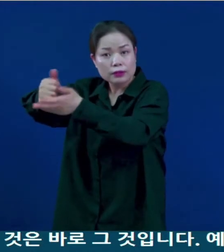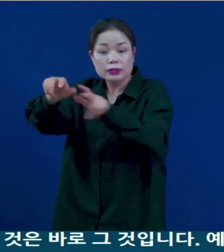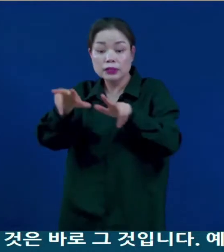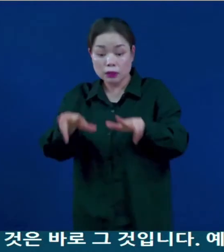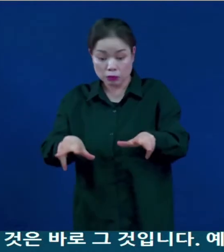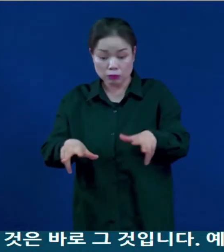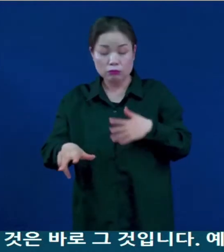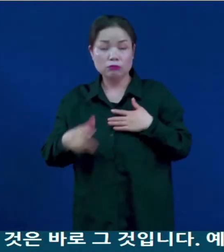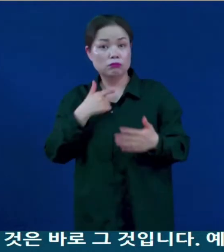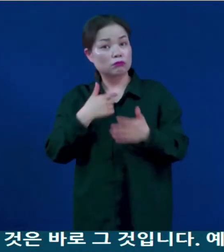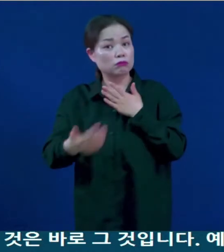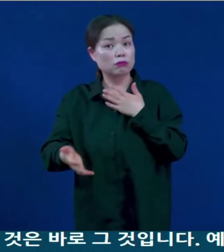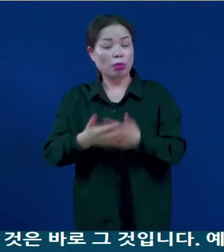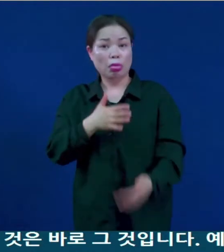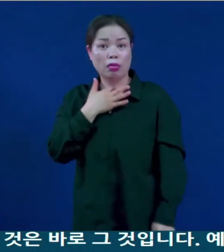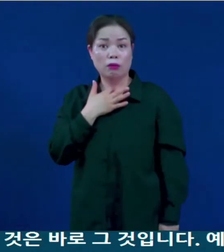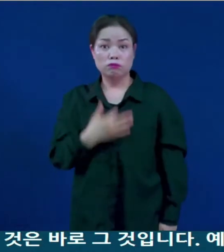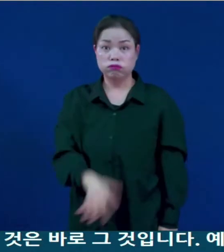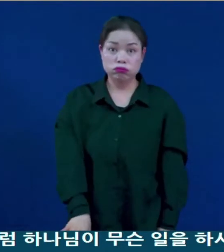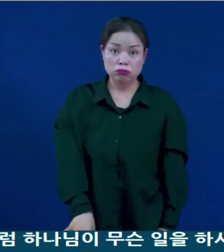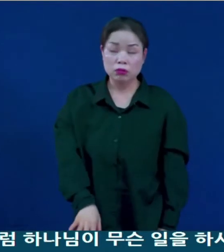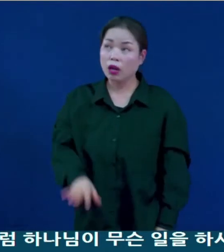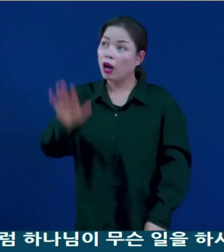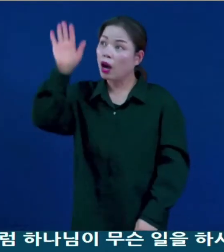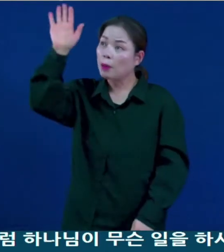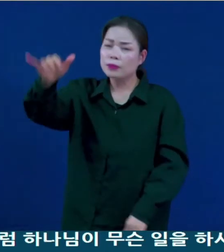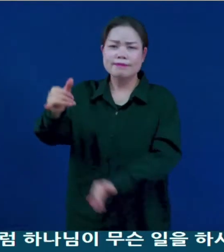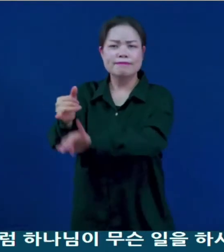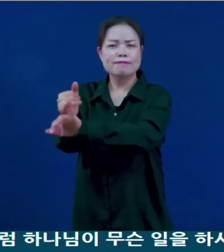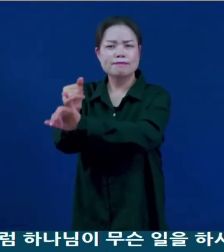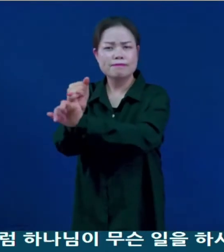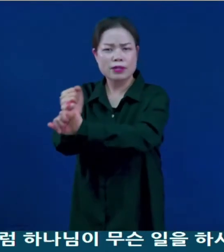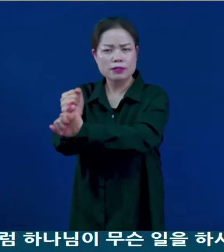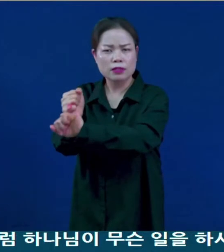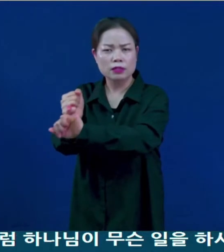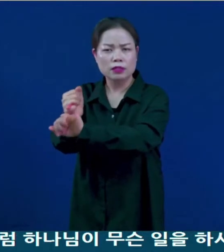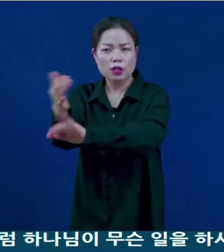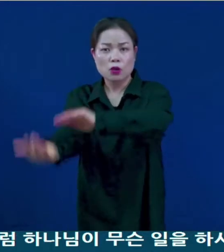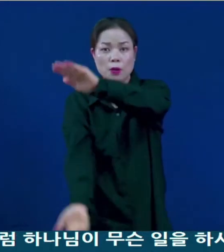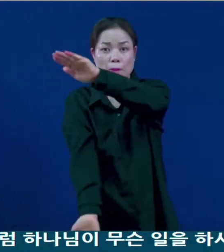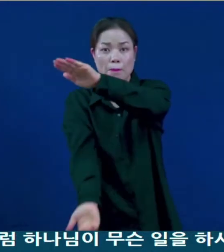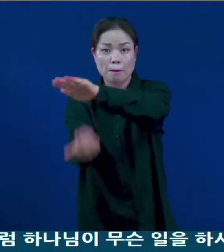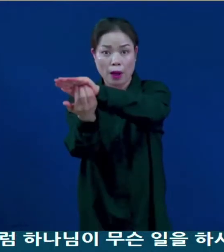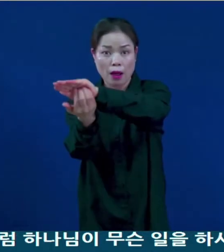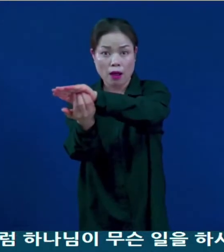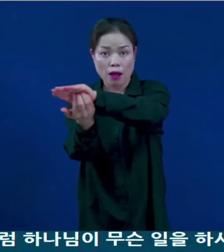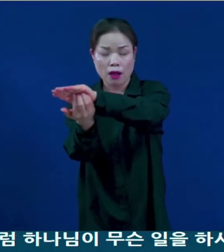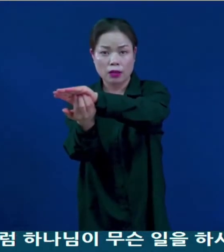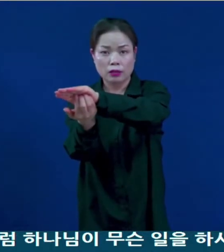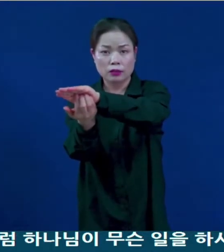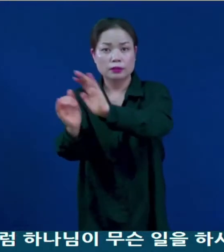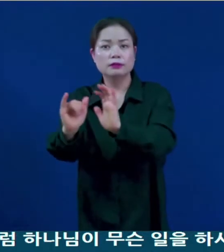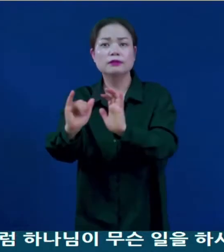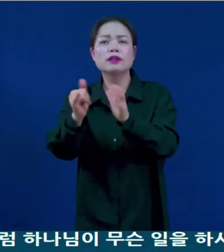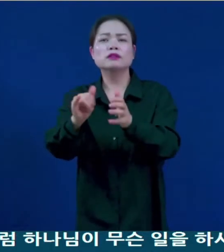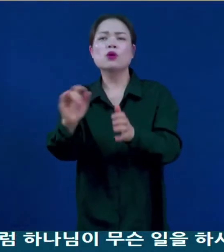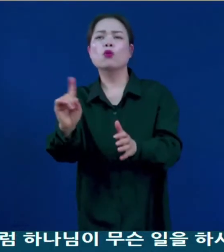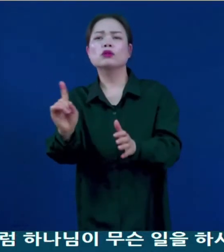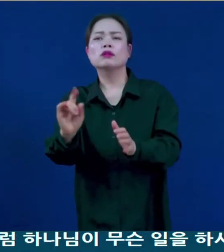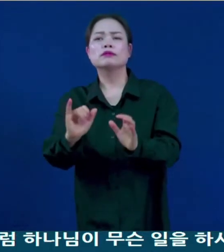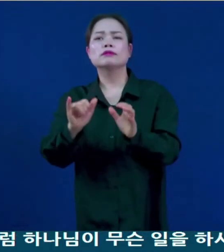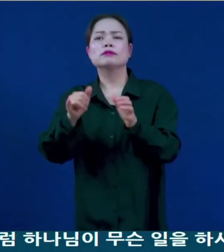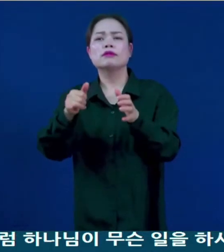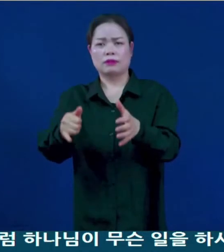지금은 내가 경험하지 못하지만 앞으로 반드시 이루시겠다는 그 세상이 어떤